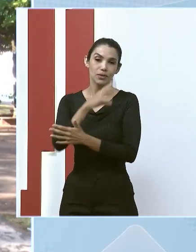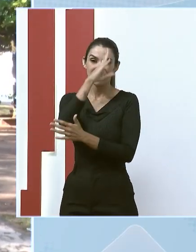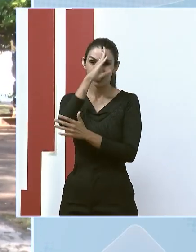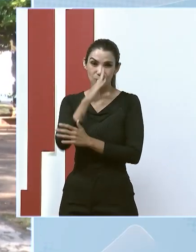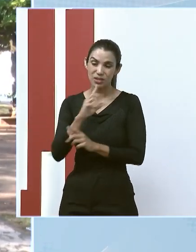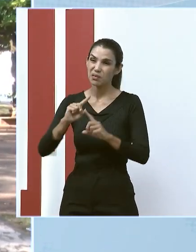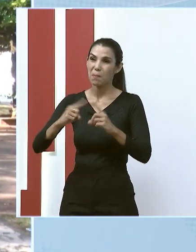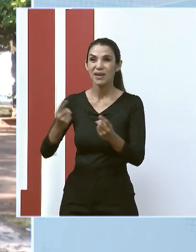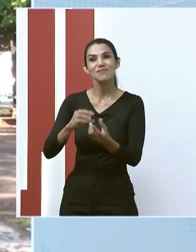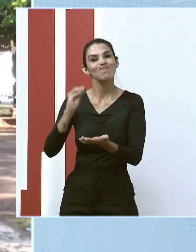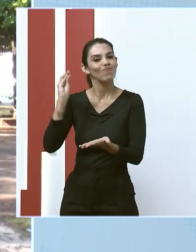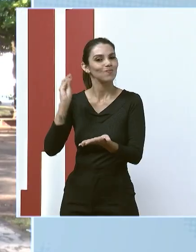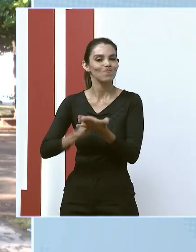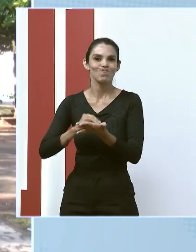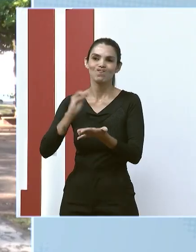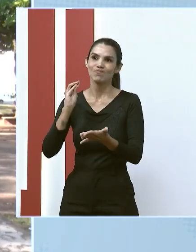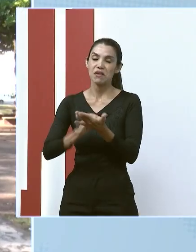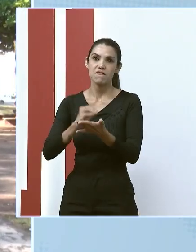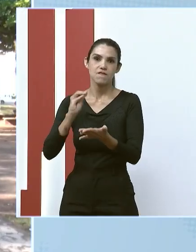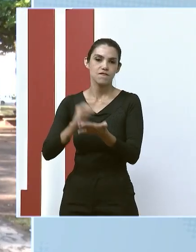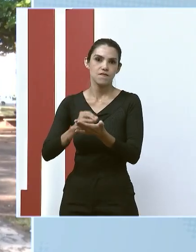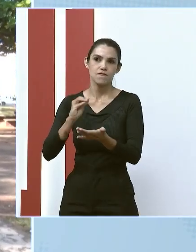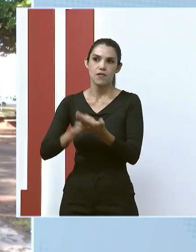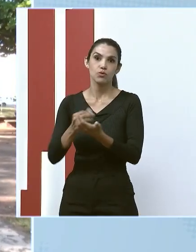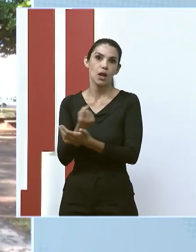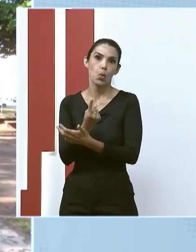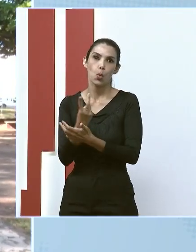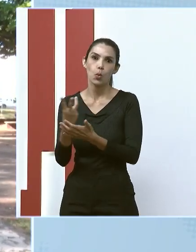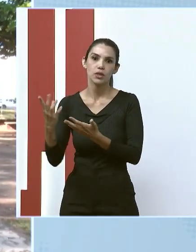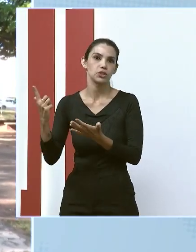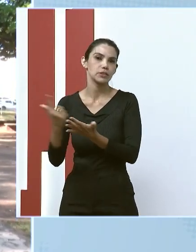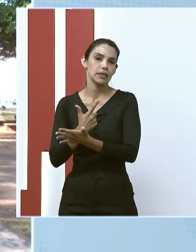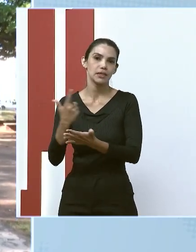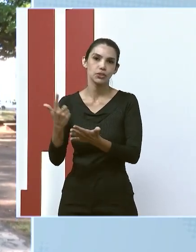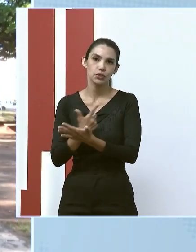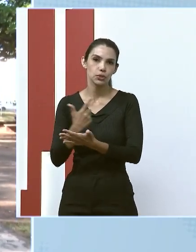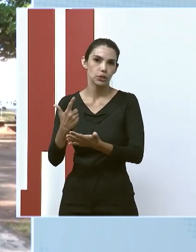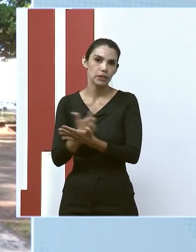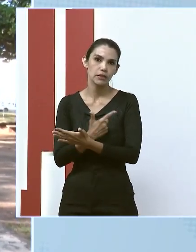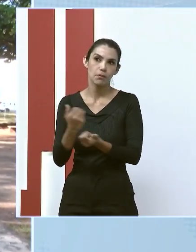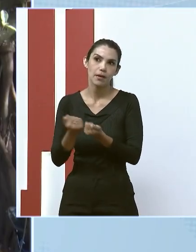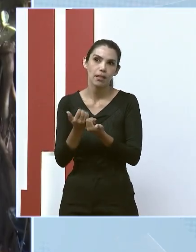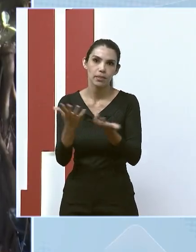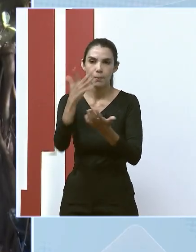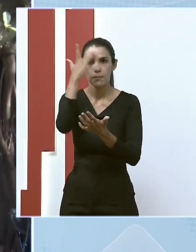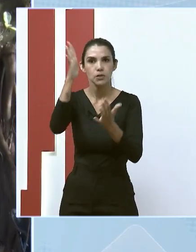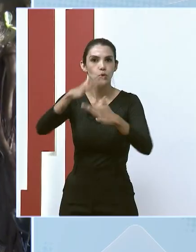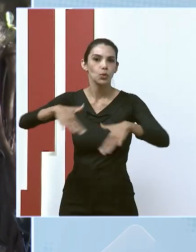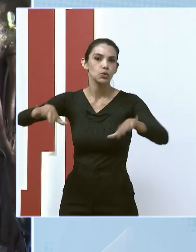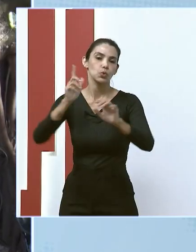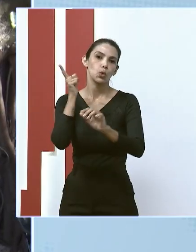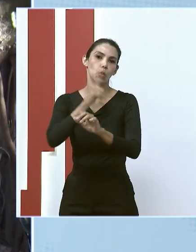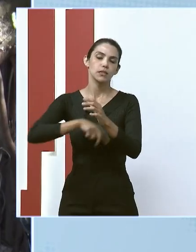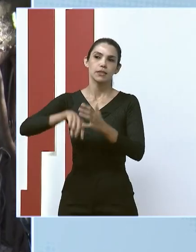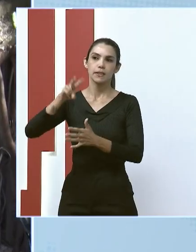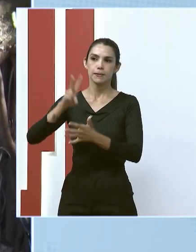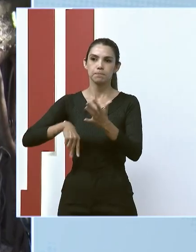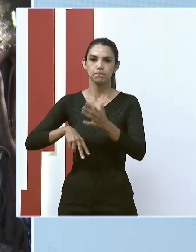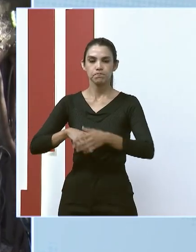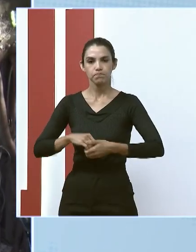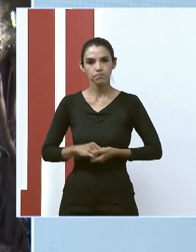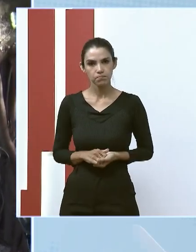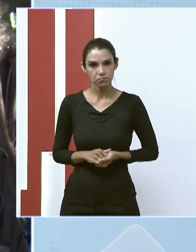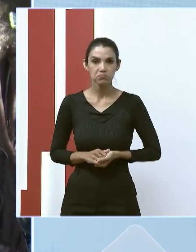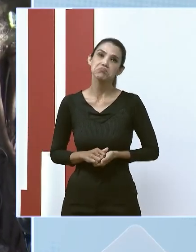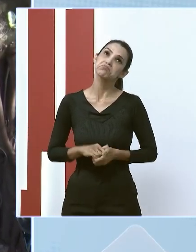seja suficiente, né, para tornar a leitura algo democrático. Depende. Às vezes sim,